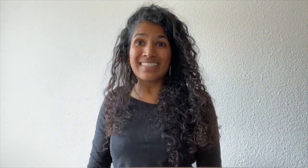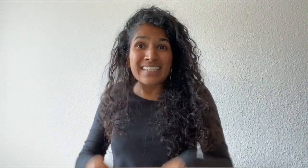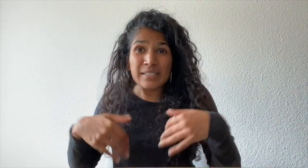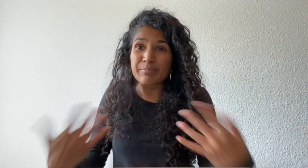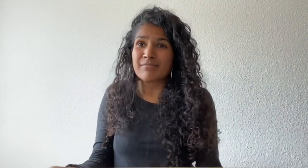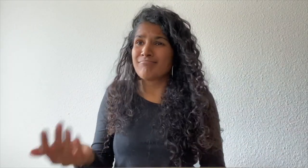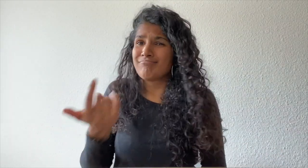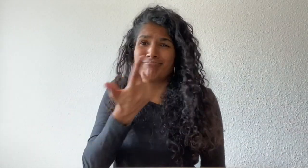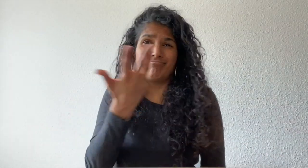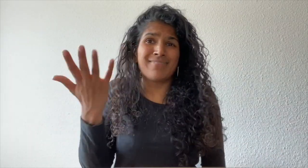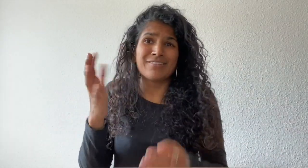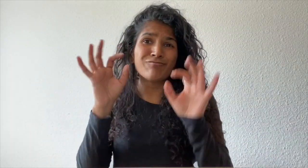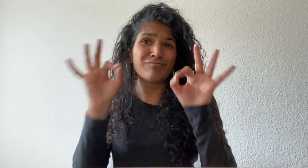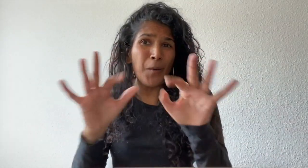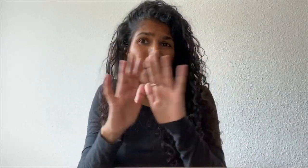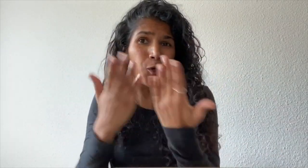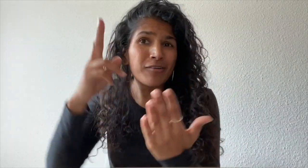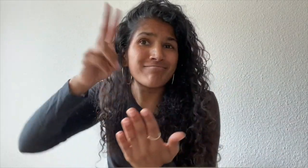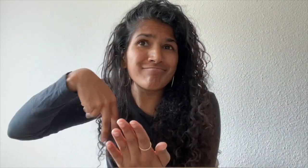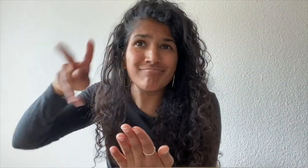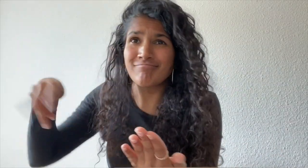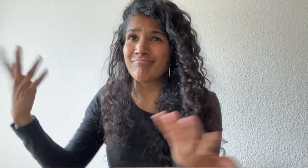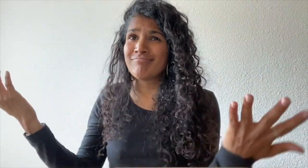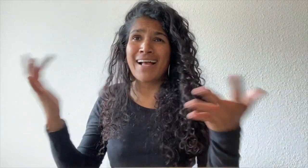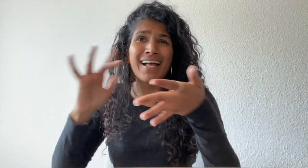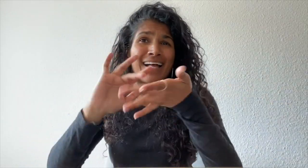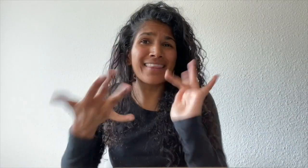genießt, die Rassismus ihrerseits reproduzieren.